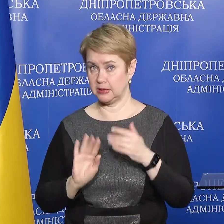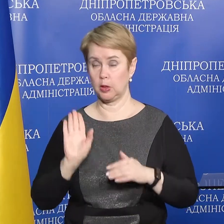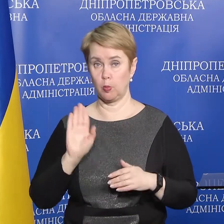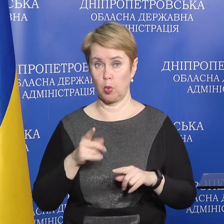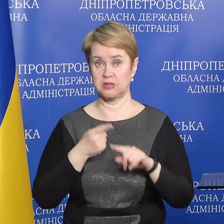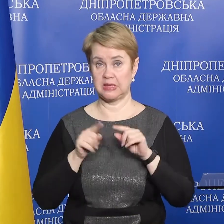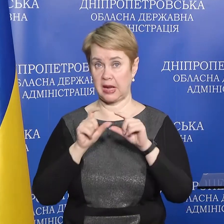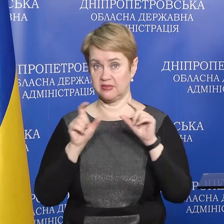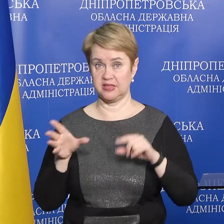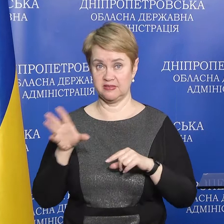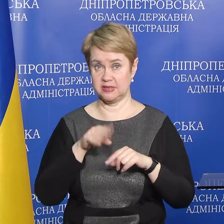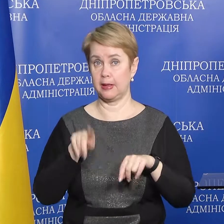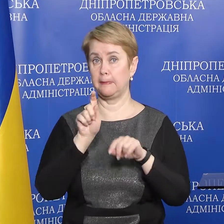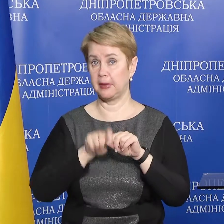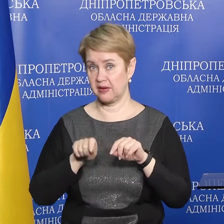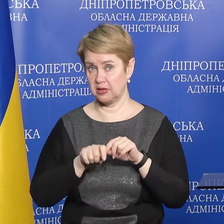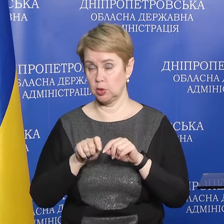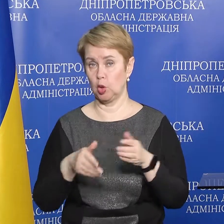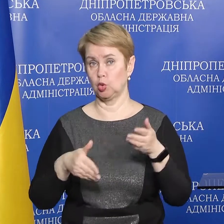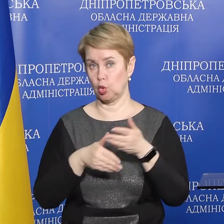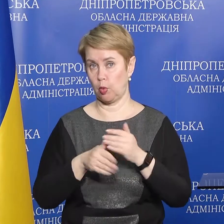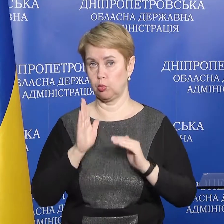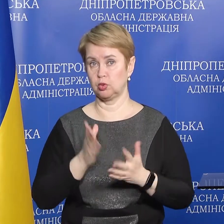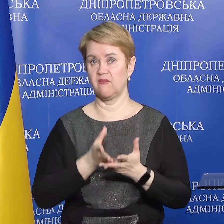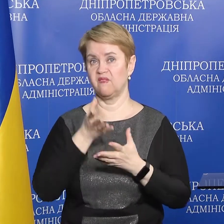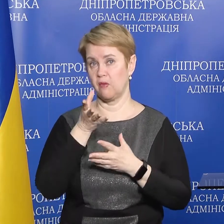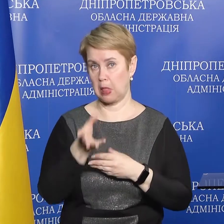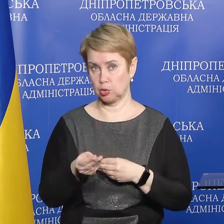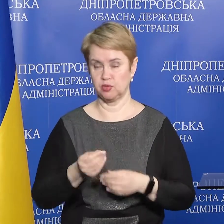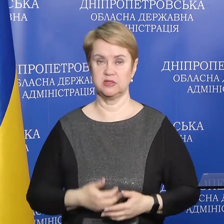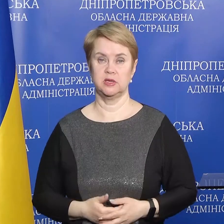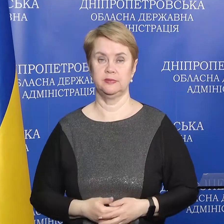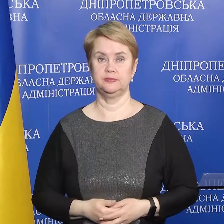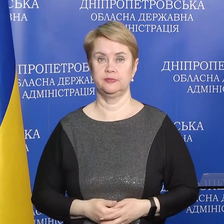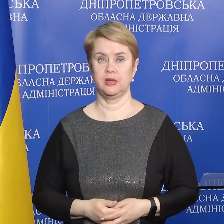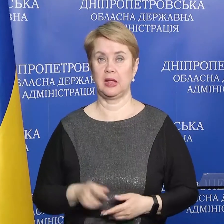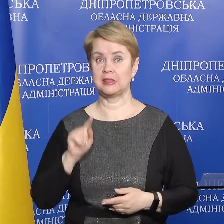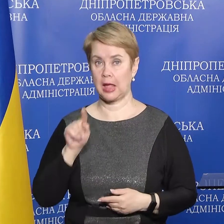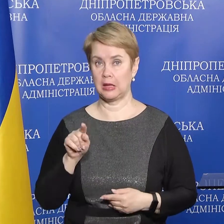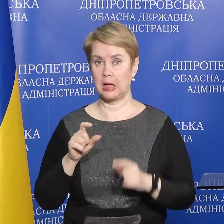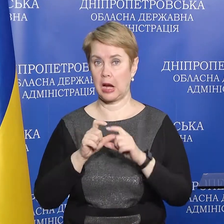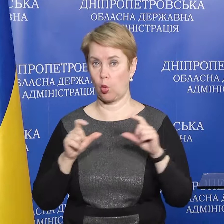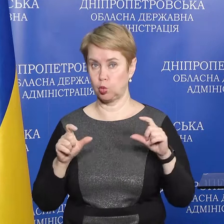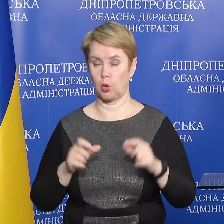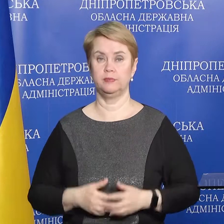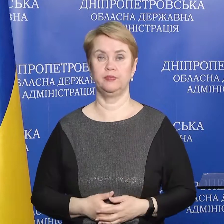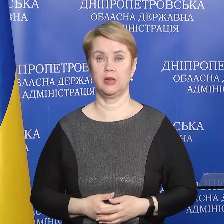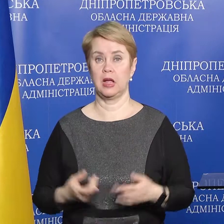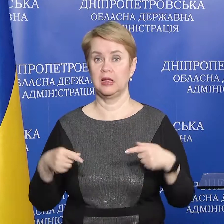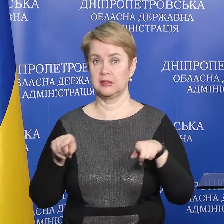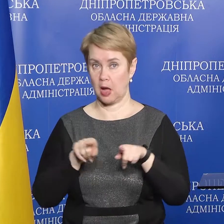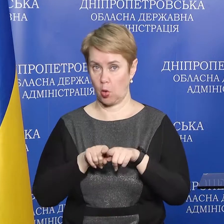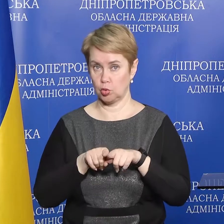потім вони ці реквізити всі перевіряються, і допомога буде виплачуватися на її рахунок.